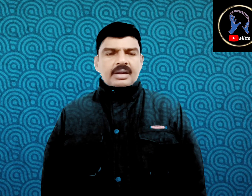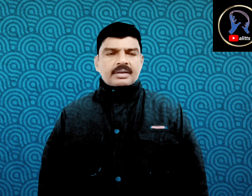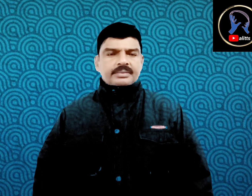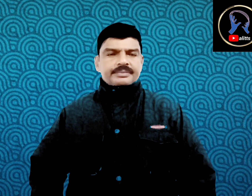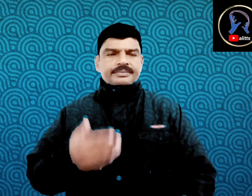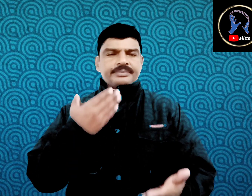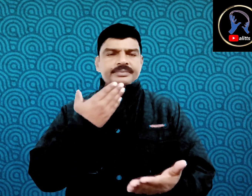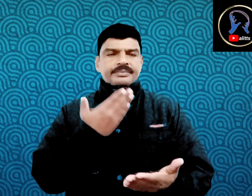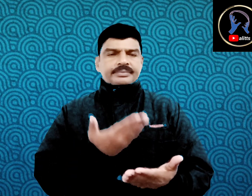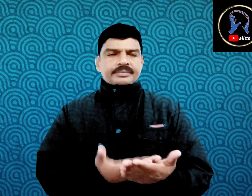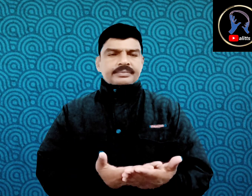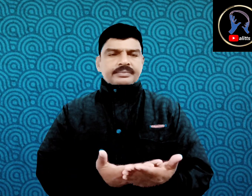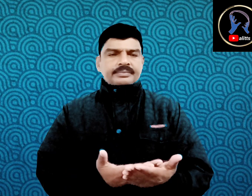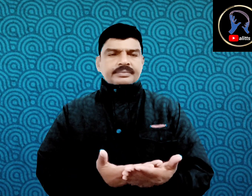हारना